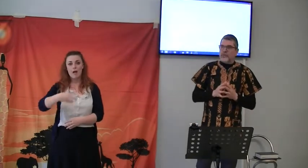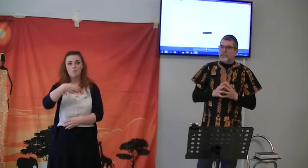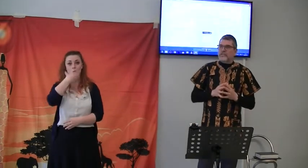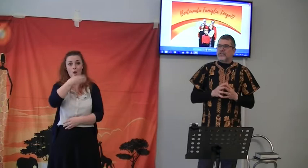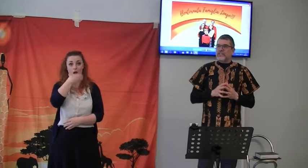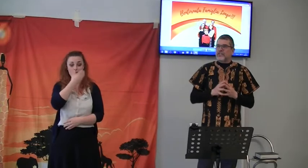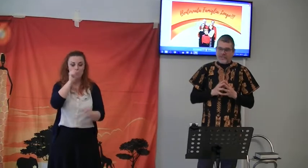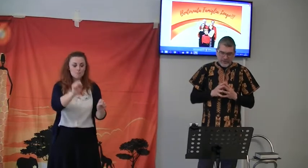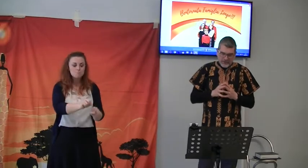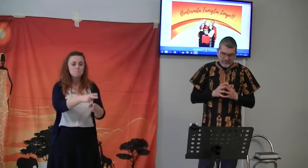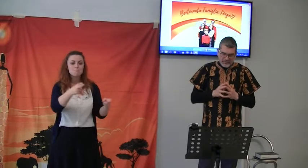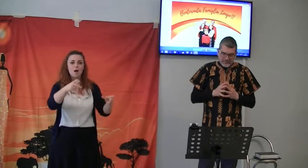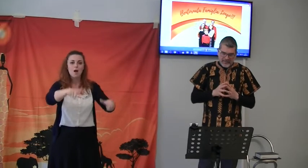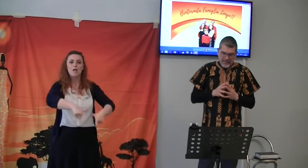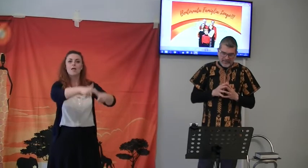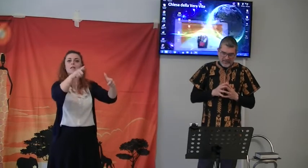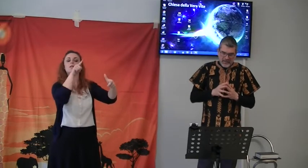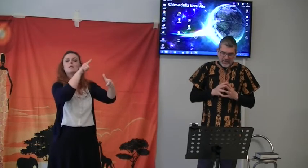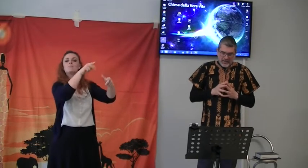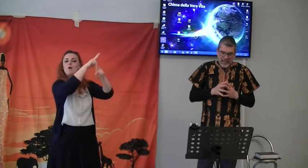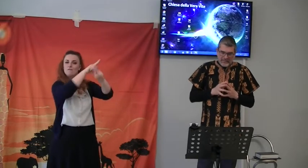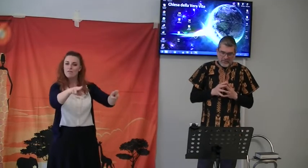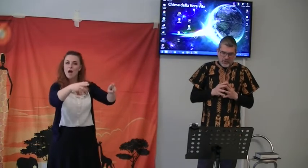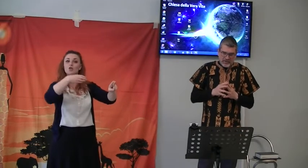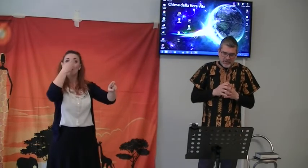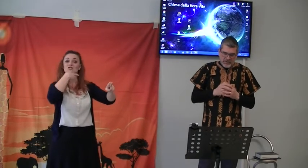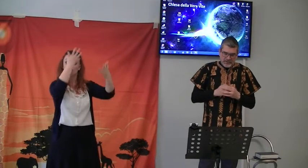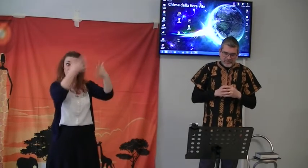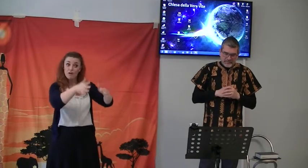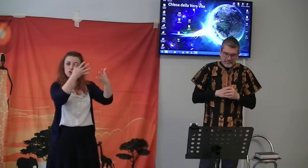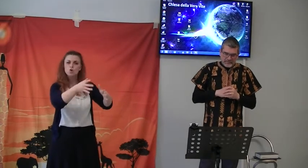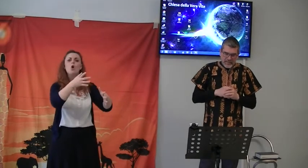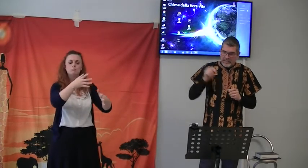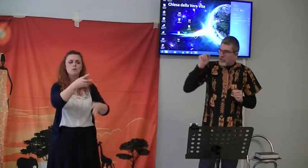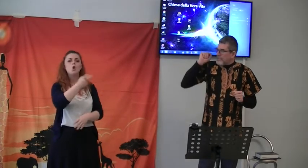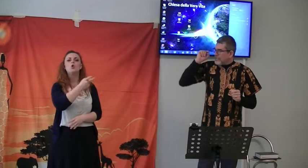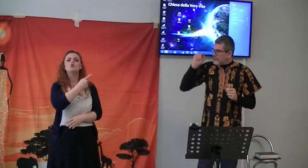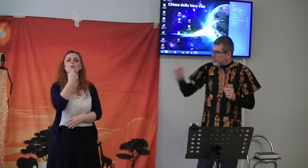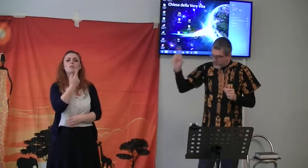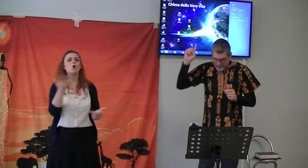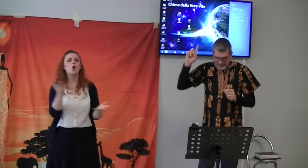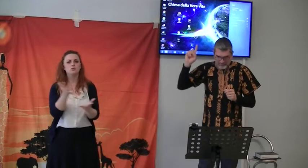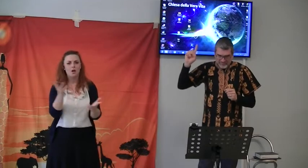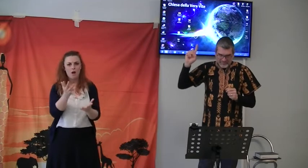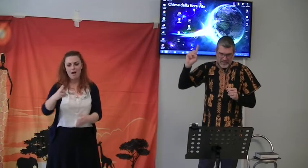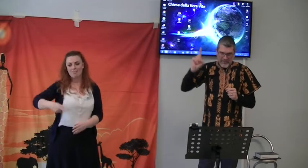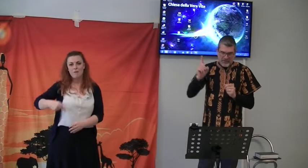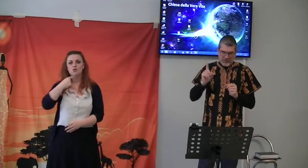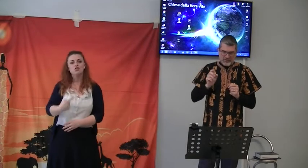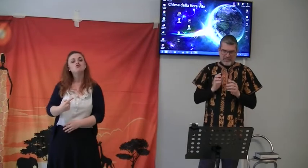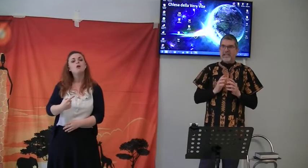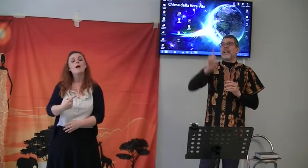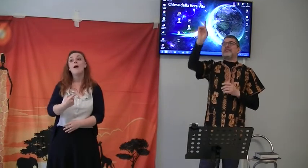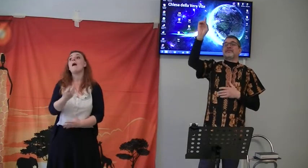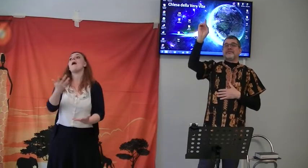frutto proibito nel giardino dell'Eden, Adamo cosa disse? La donna che tu mi hai